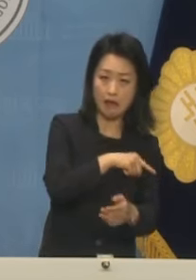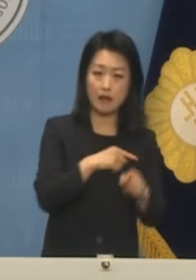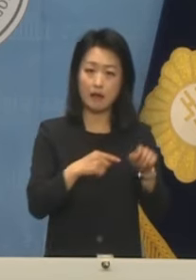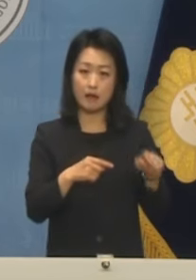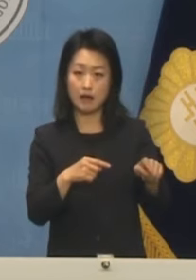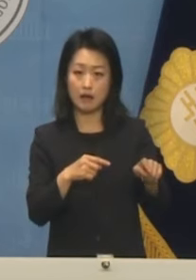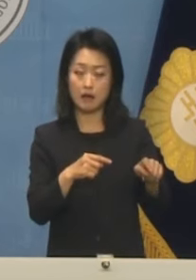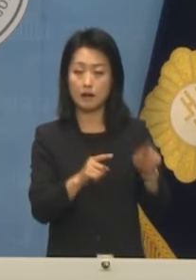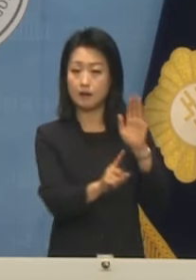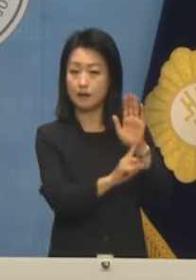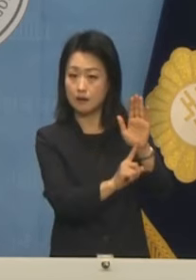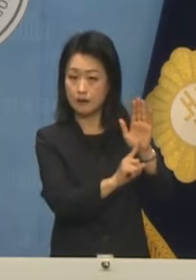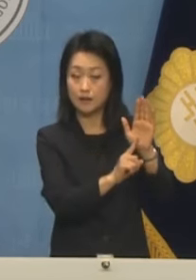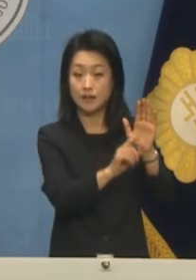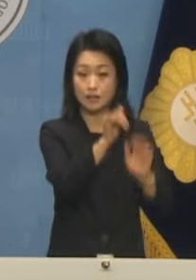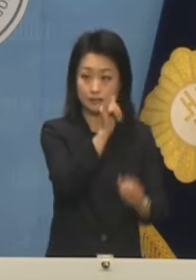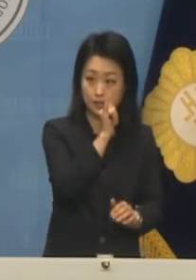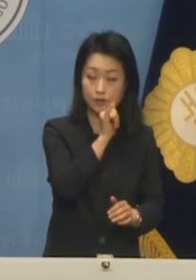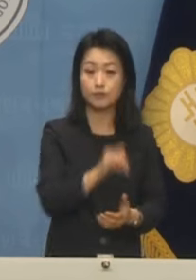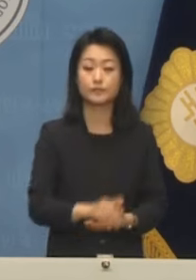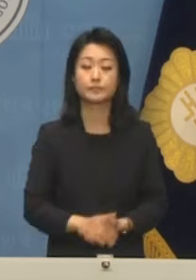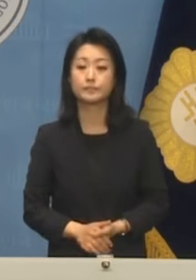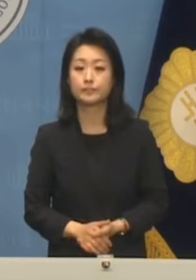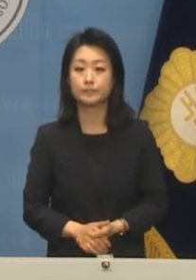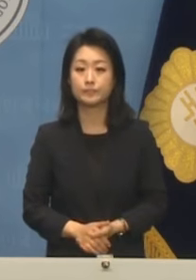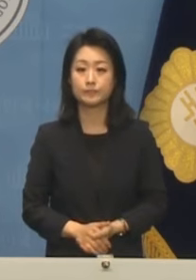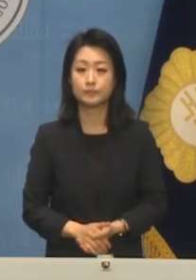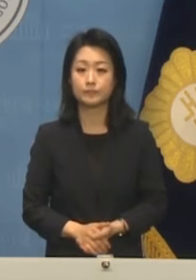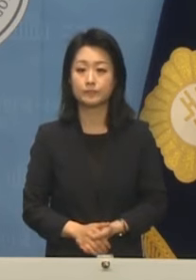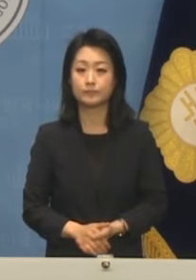언론을 기망하고 있습니다.